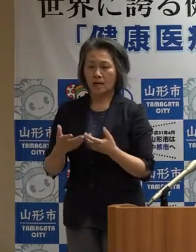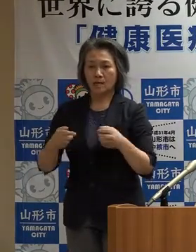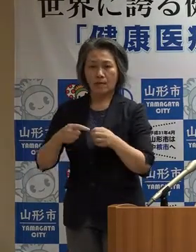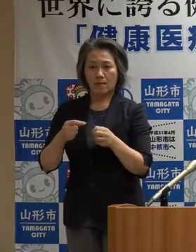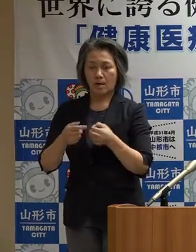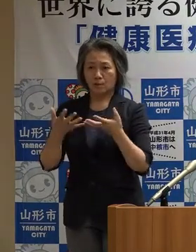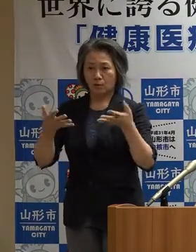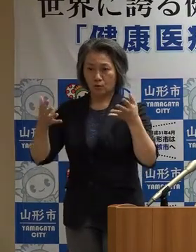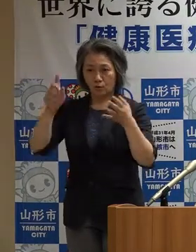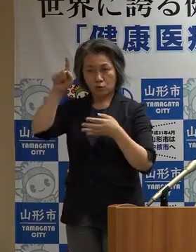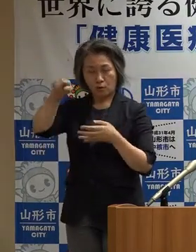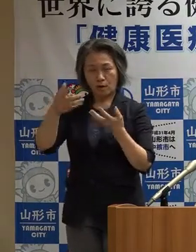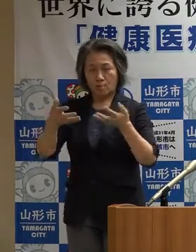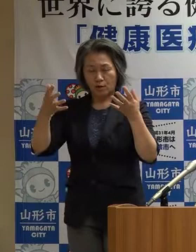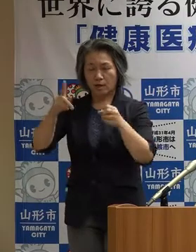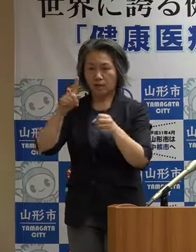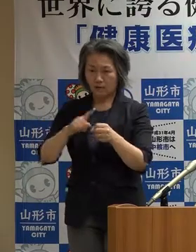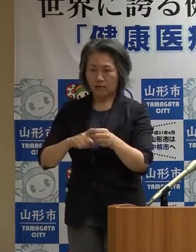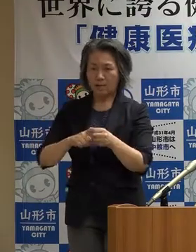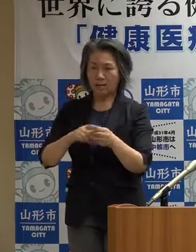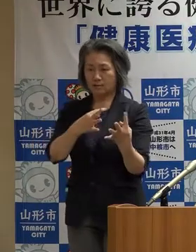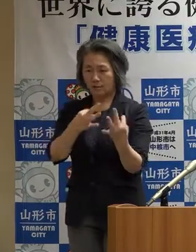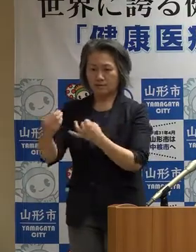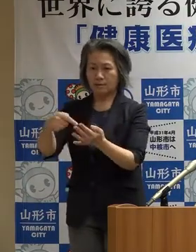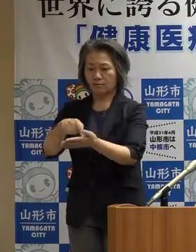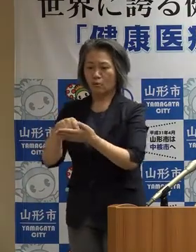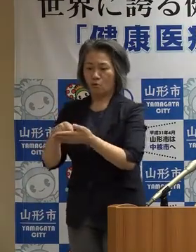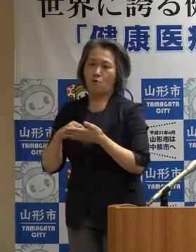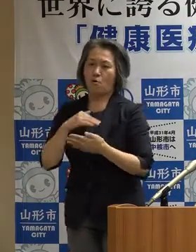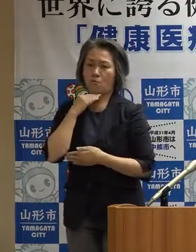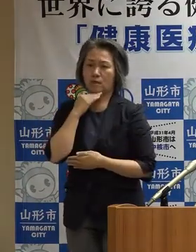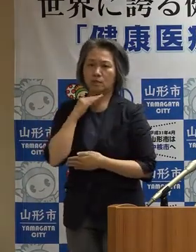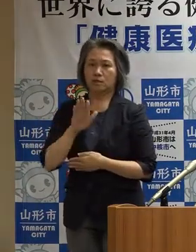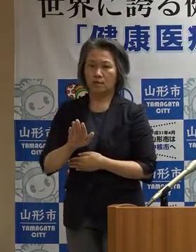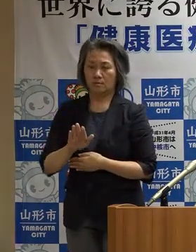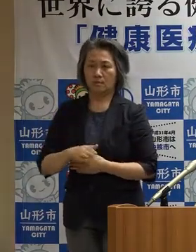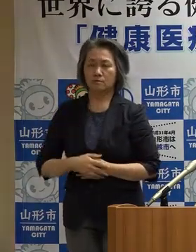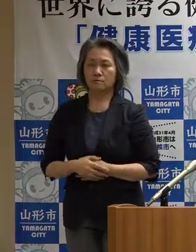る起業家の皆様の多くの応募をお待ちしております。